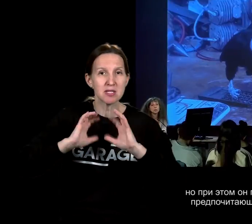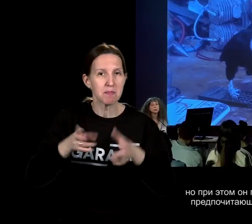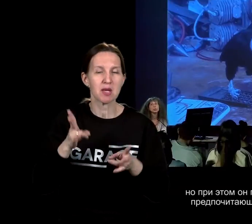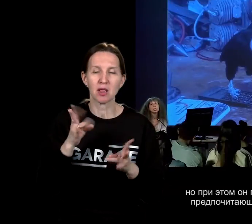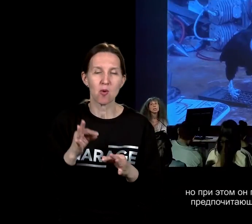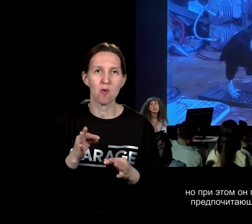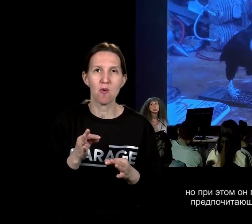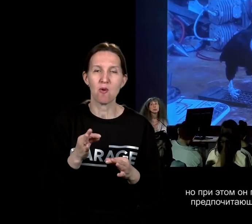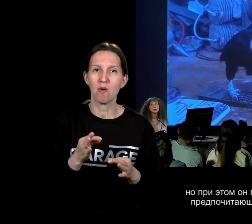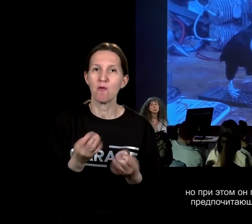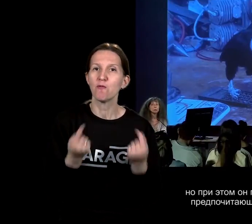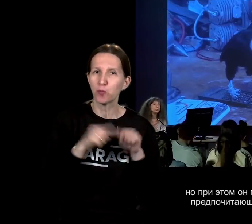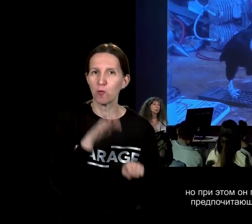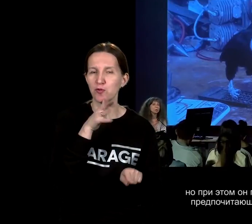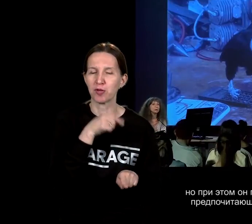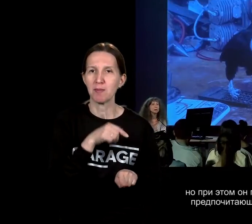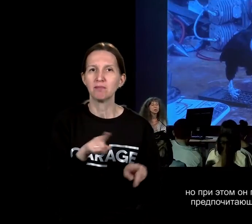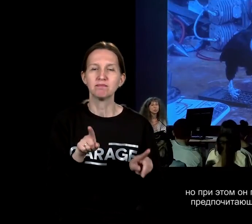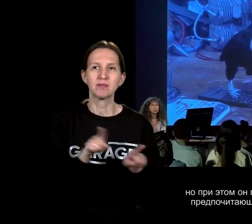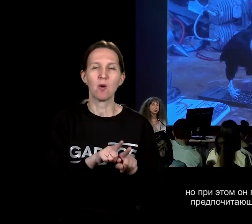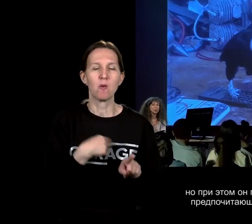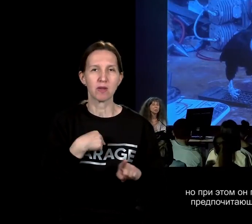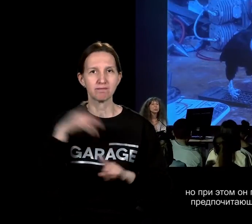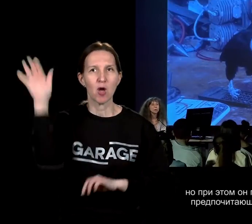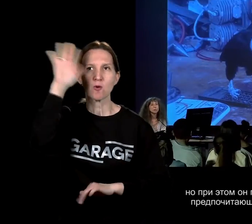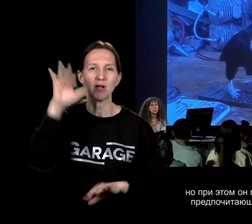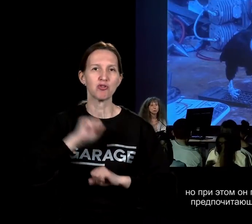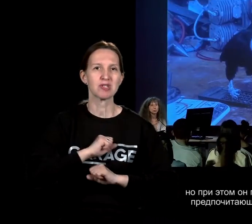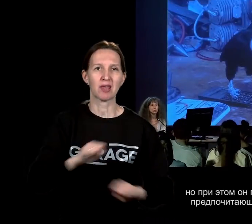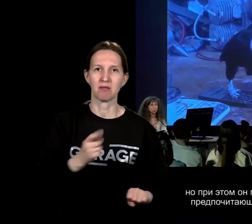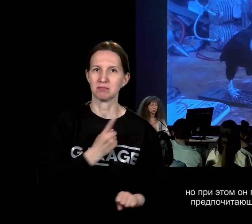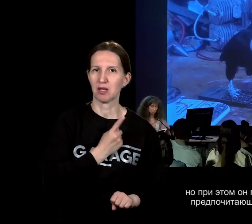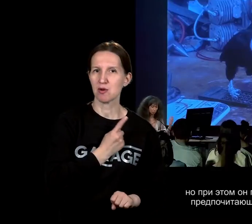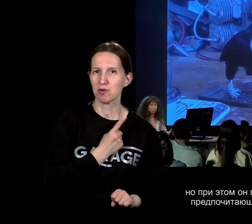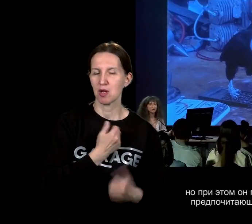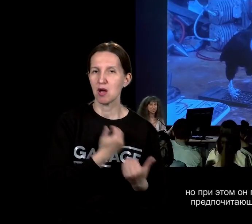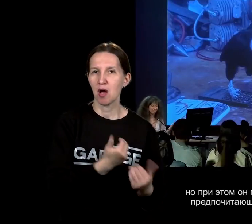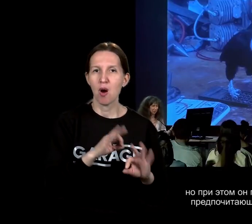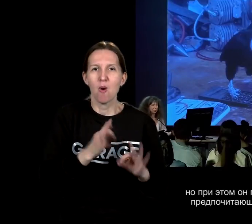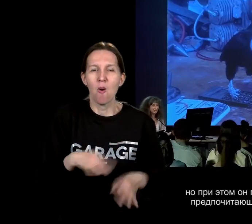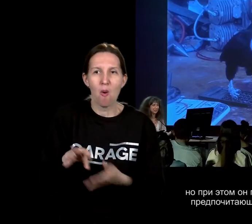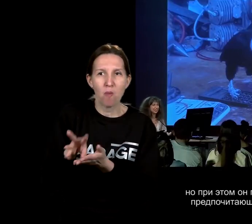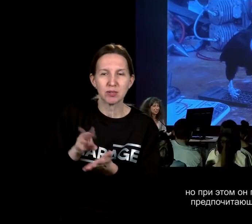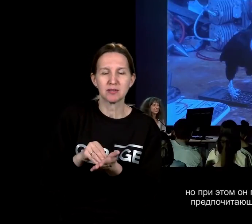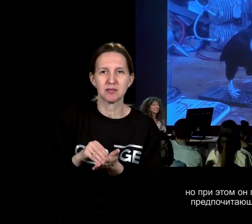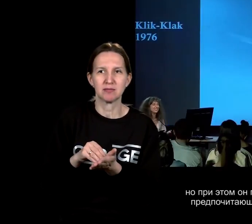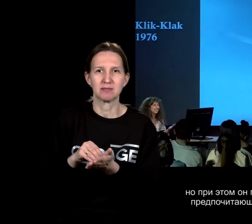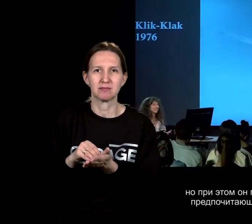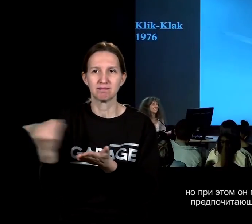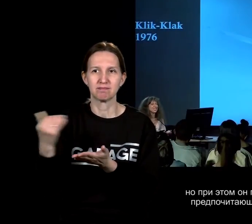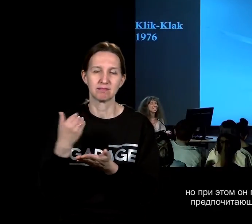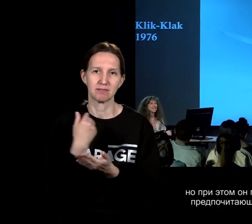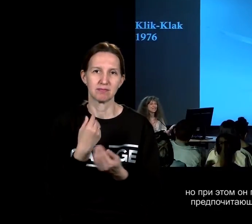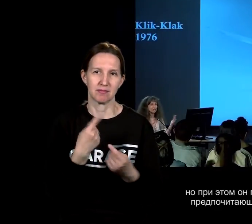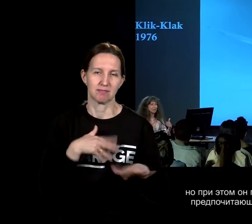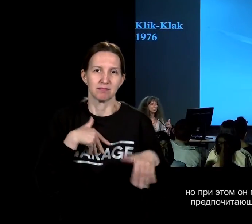это абсолютно такой романтический герой, одинокий герой, образ которого создает